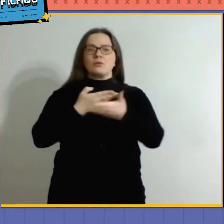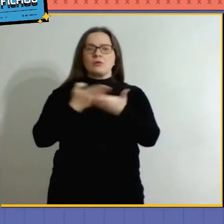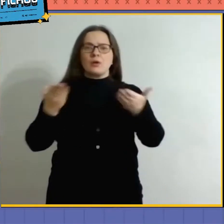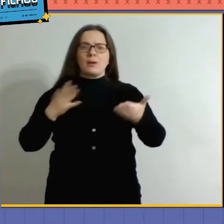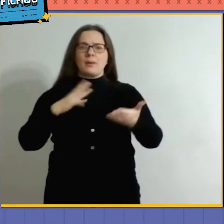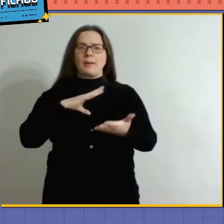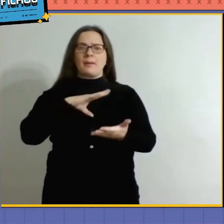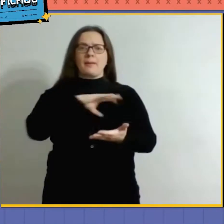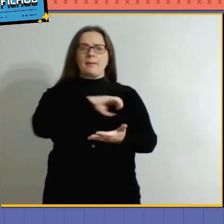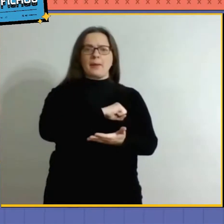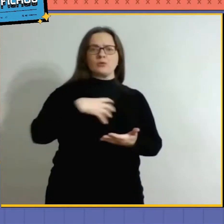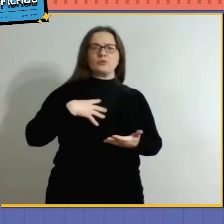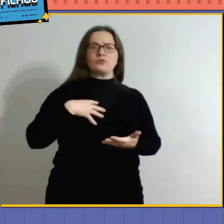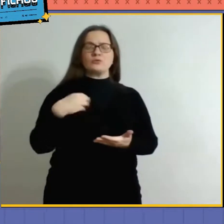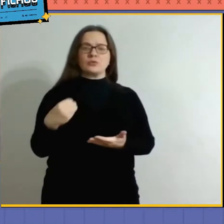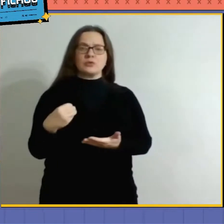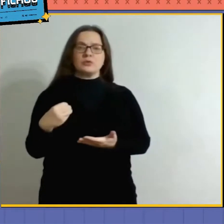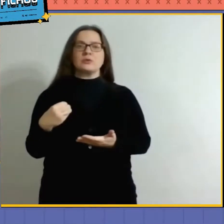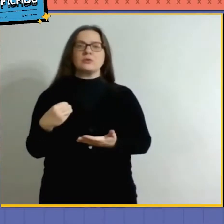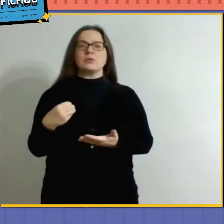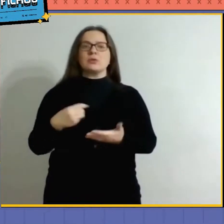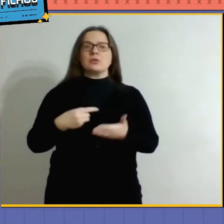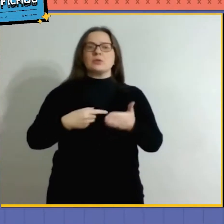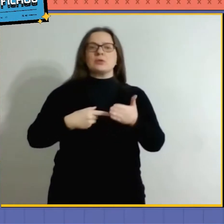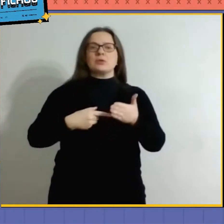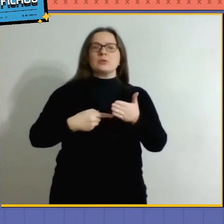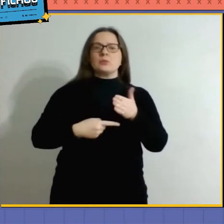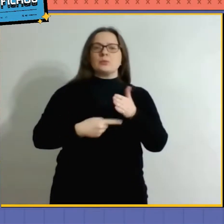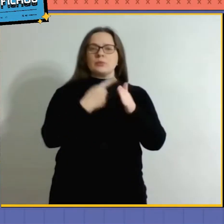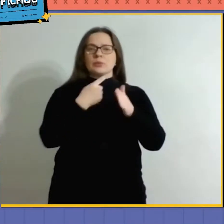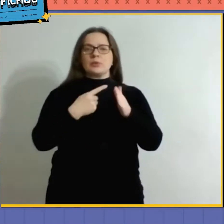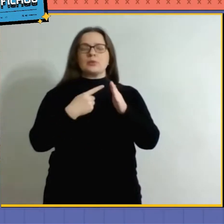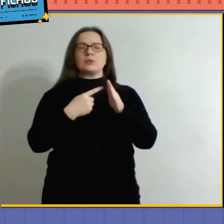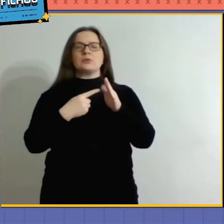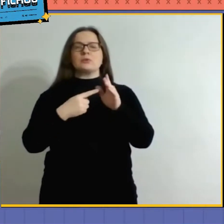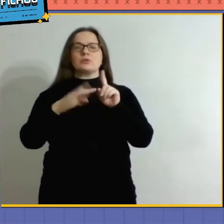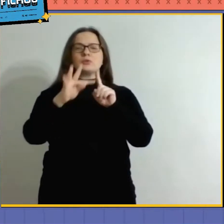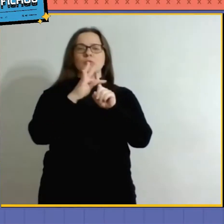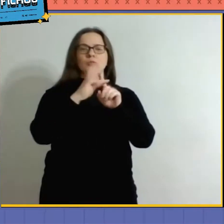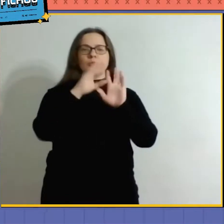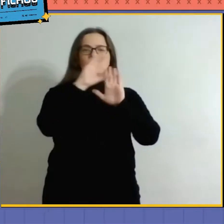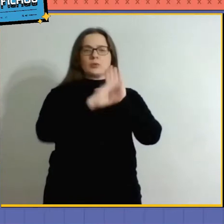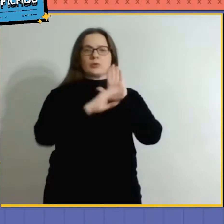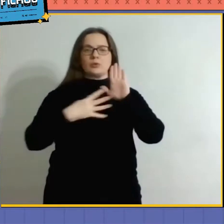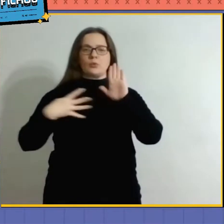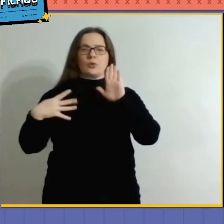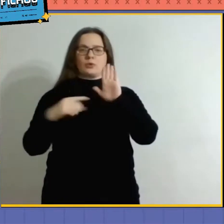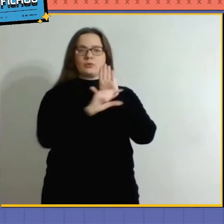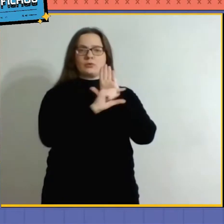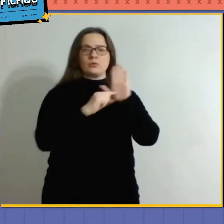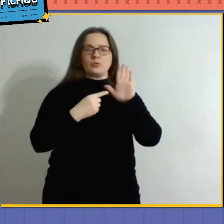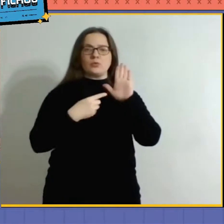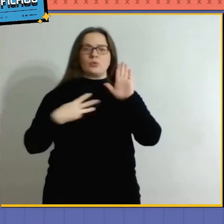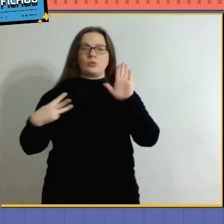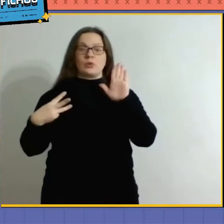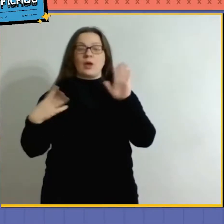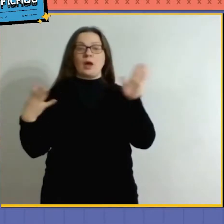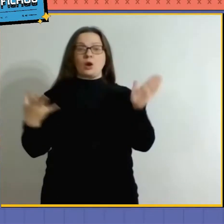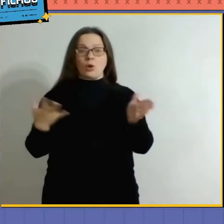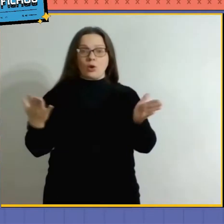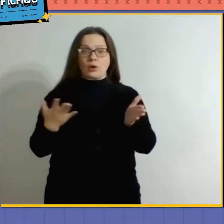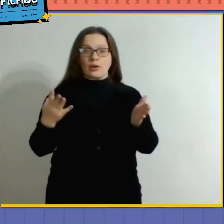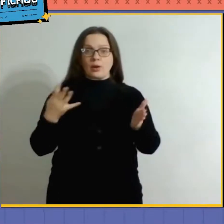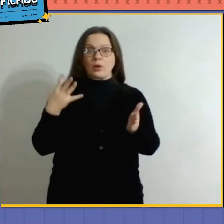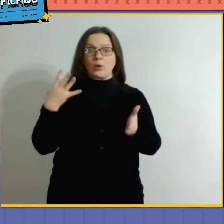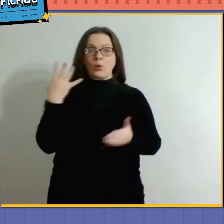Central é a Primeira Timóteo 4:12 na nós chegamos agora na terceira mensagem que é seja um exemplo